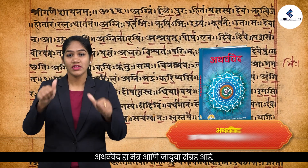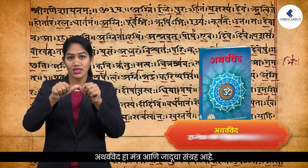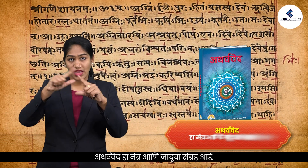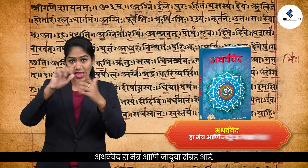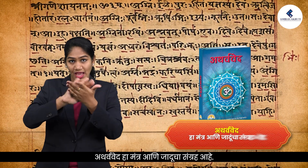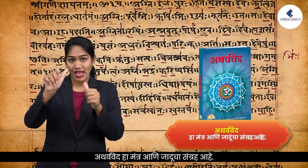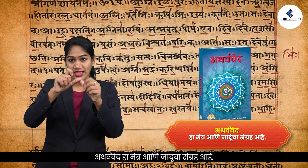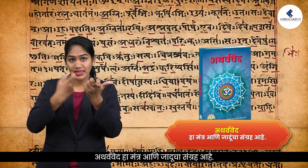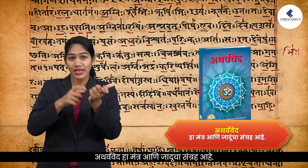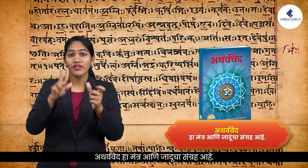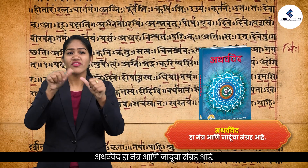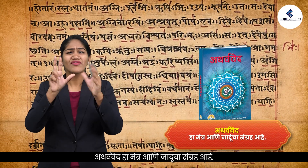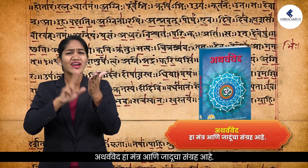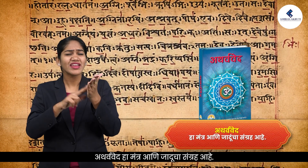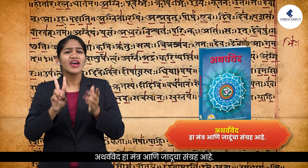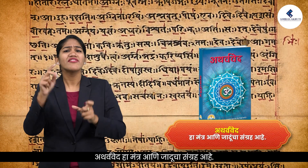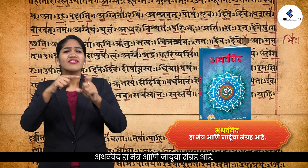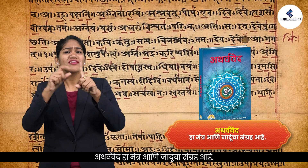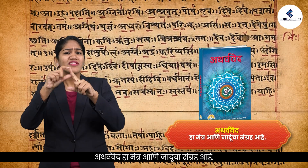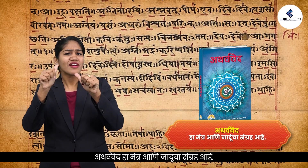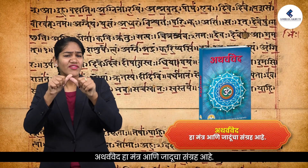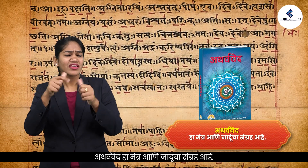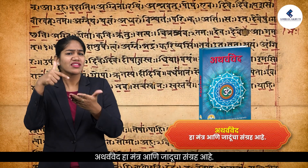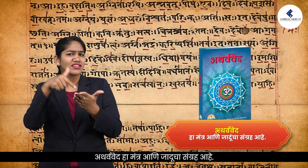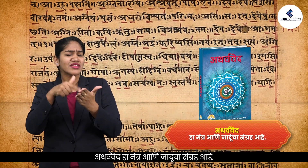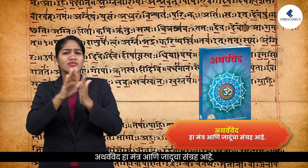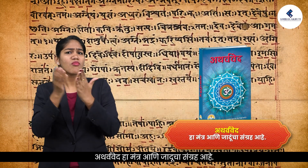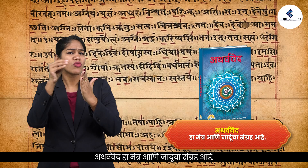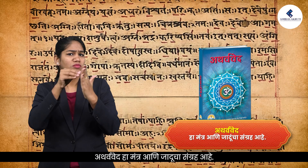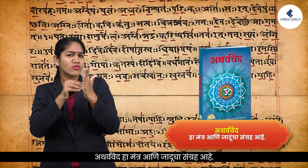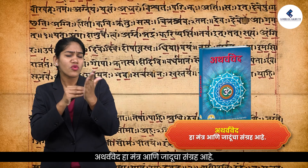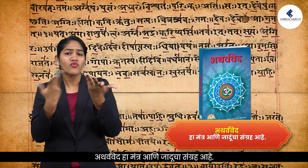अथर्ववेद हा मंत्र आणि जादूचा संग्रह आहे.